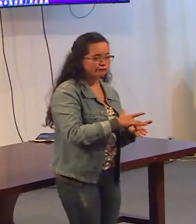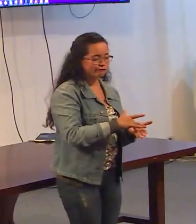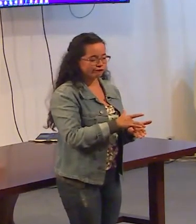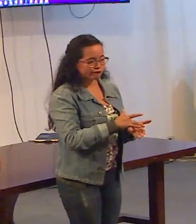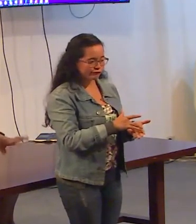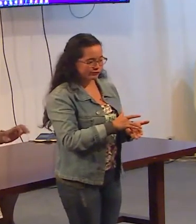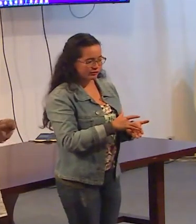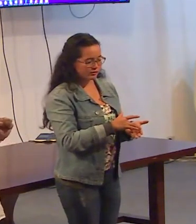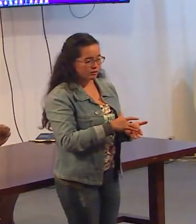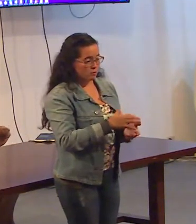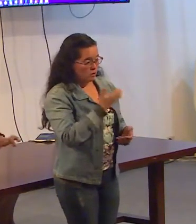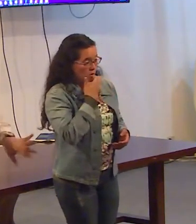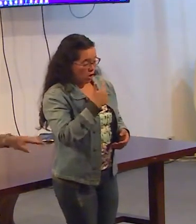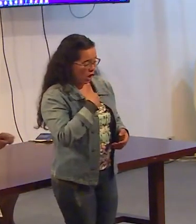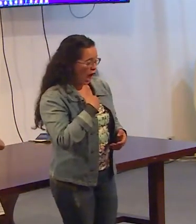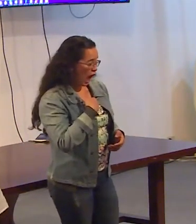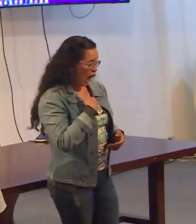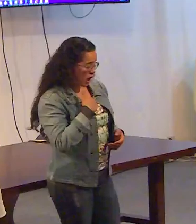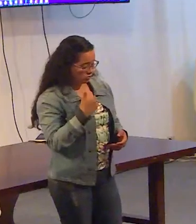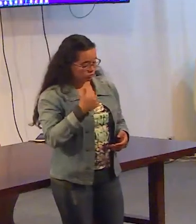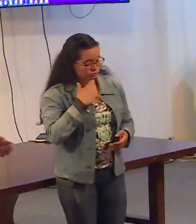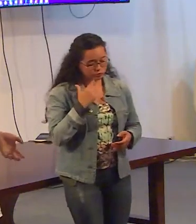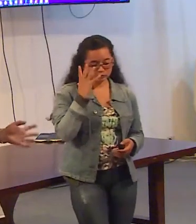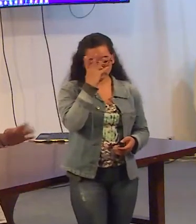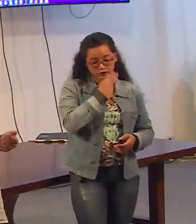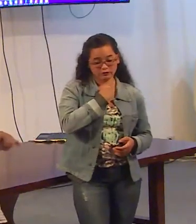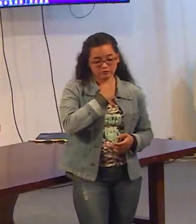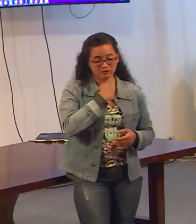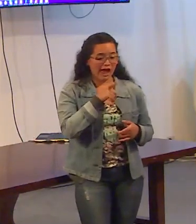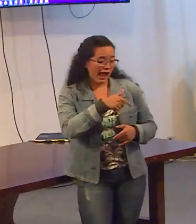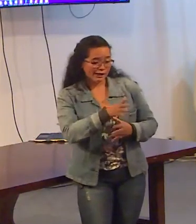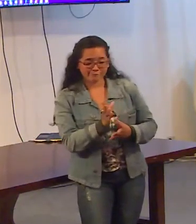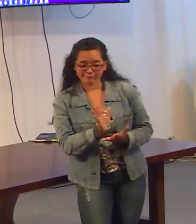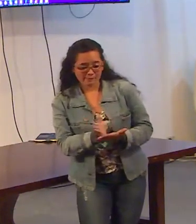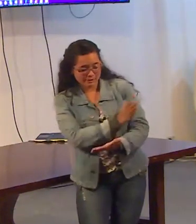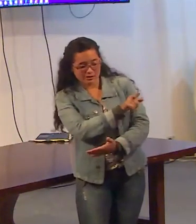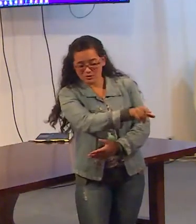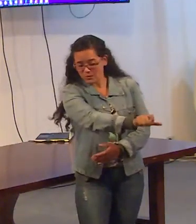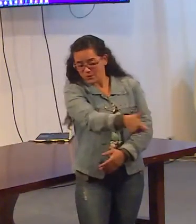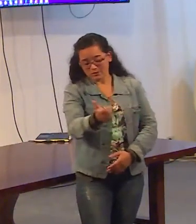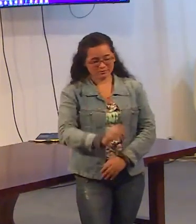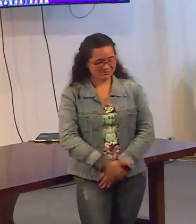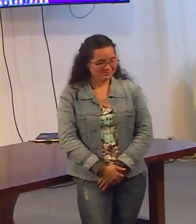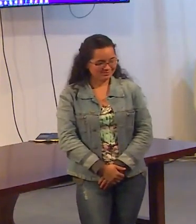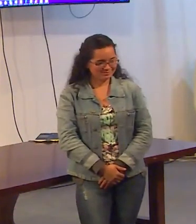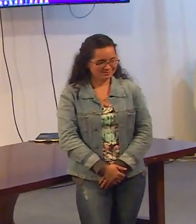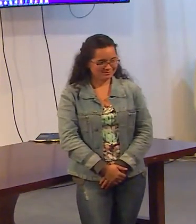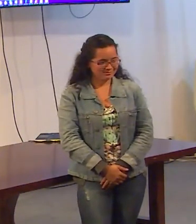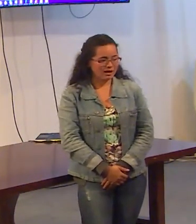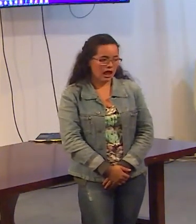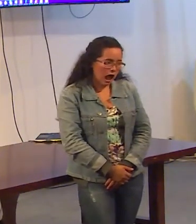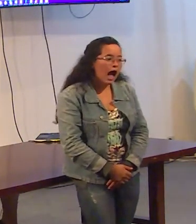nosotros trabajamos bonito, nosotros hacemos una cosa y ellos hacen otra. Al finalizar,